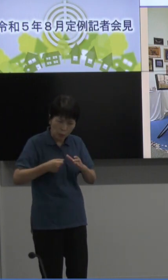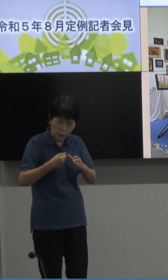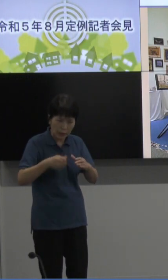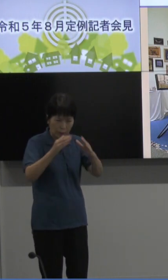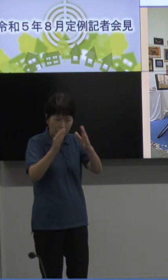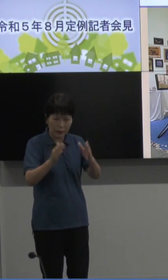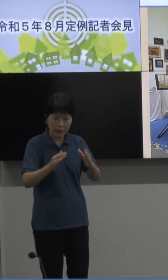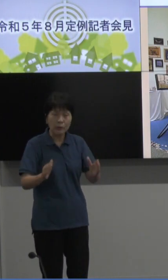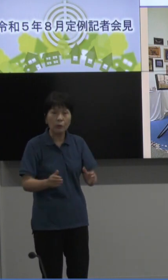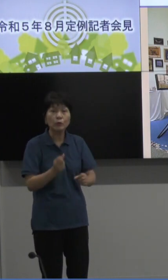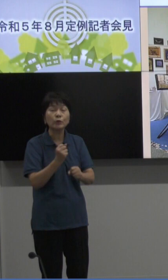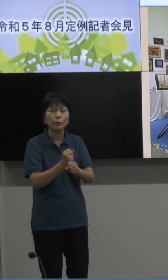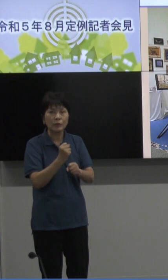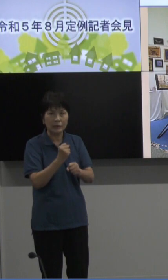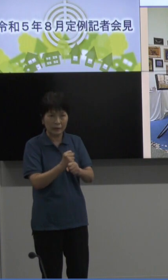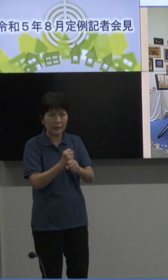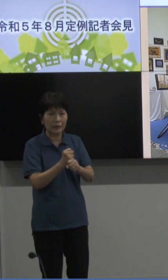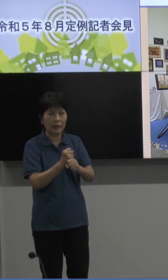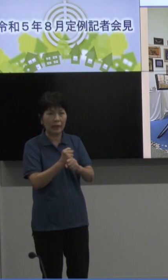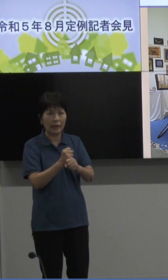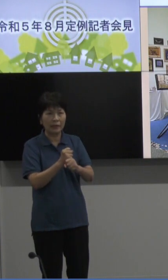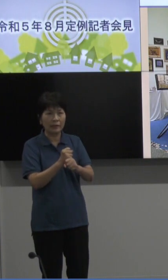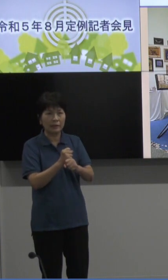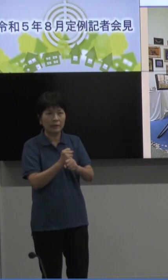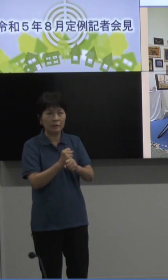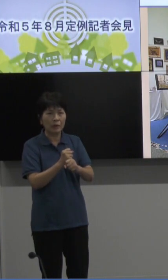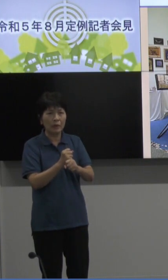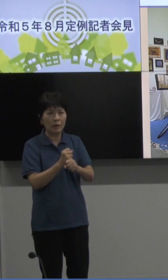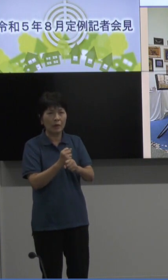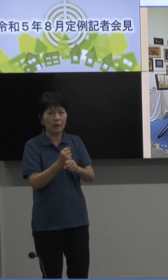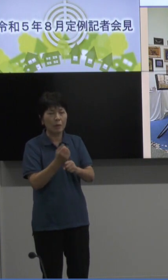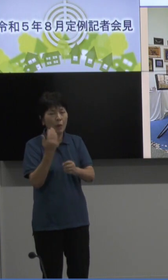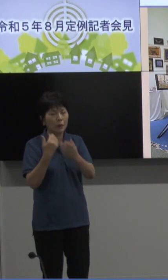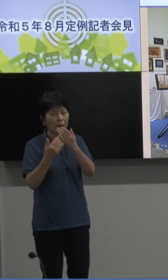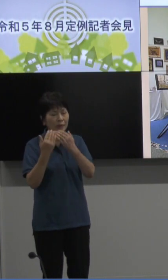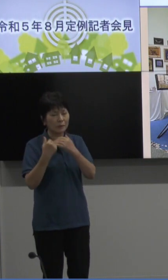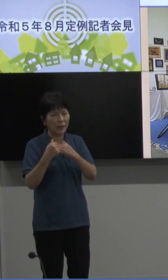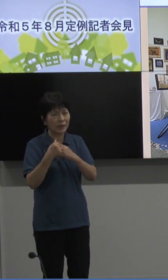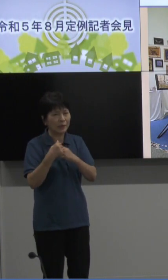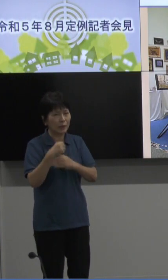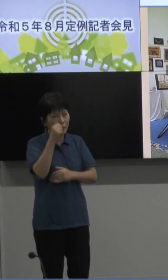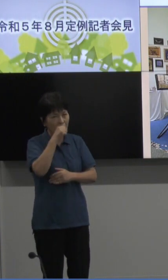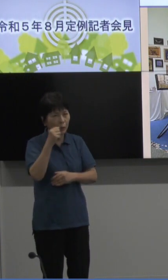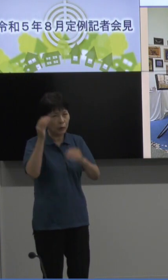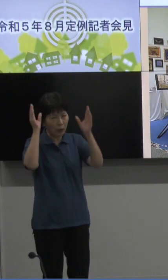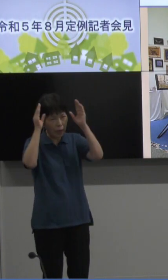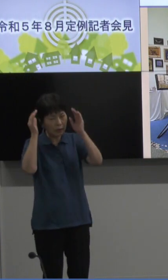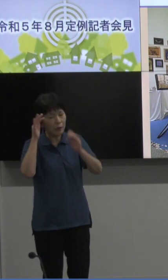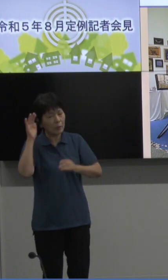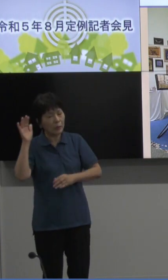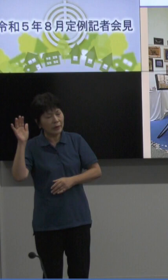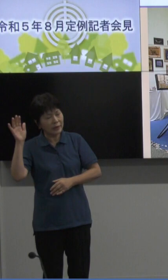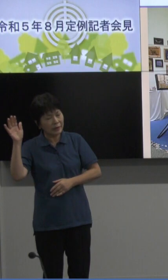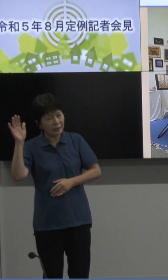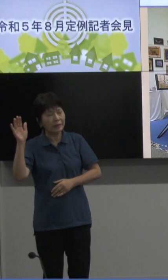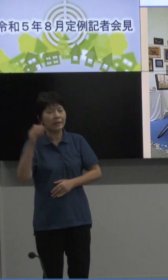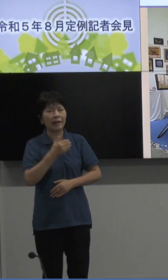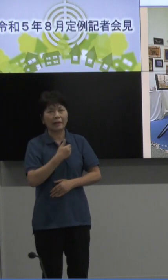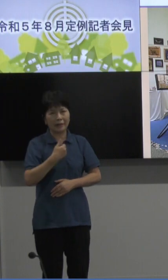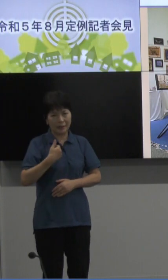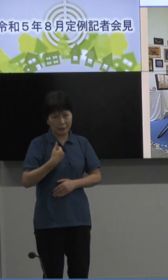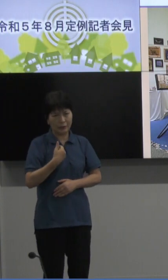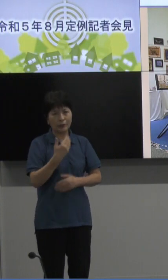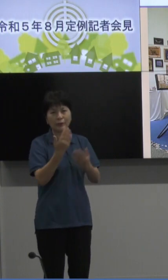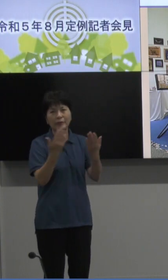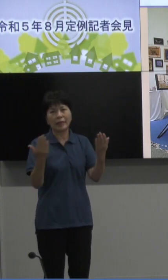で、本当ですね、その昔いた犬を思い出したり猫を思い出したりすることがですね、できる、展